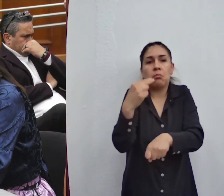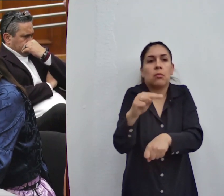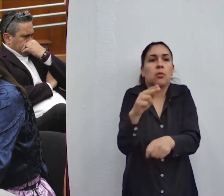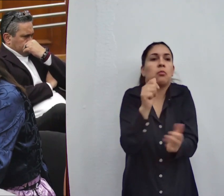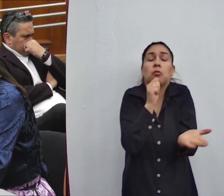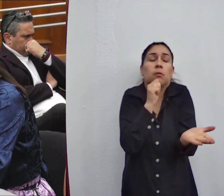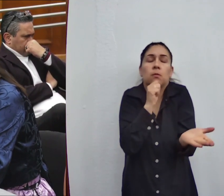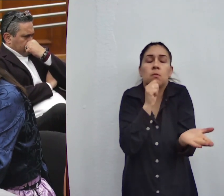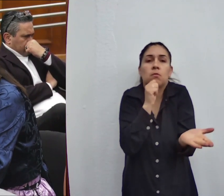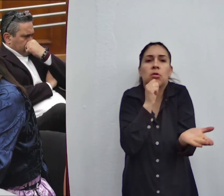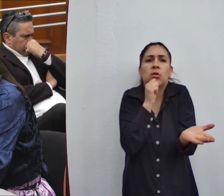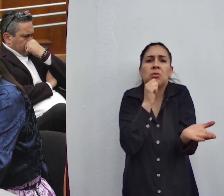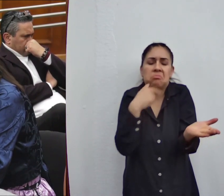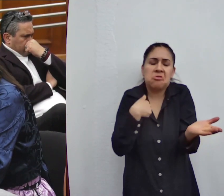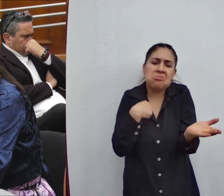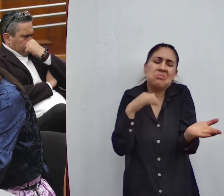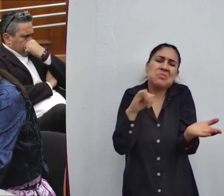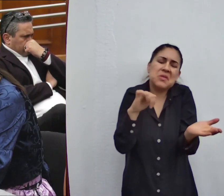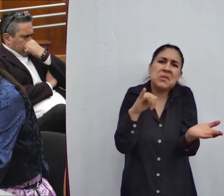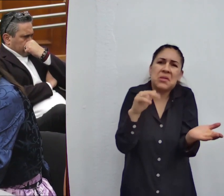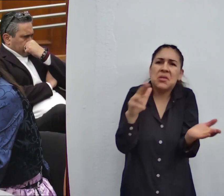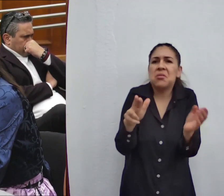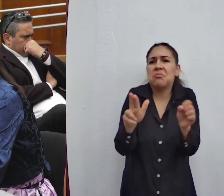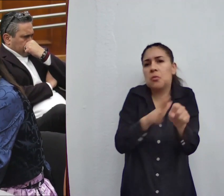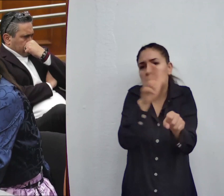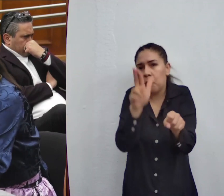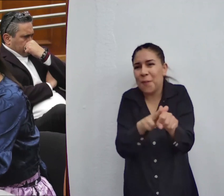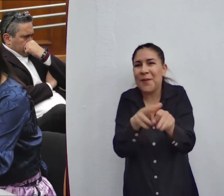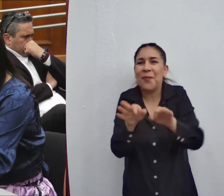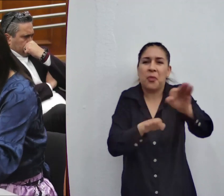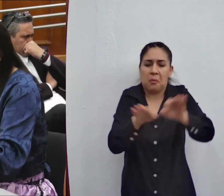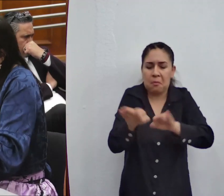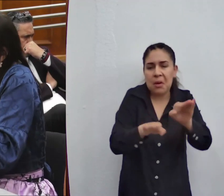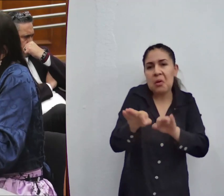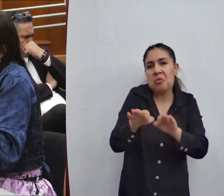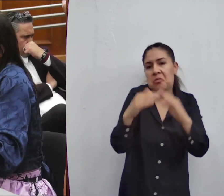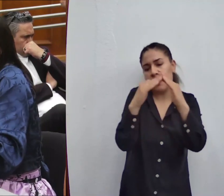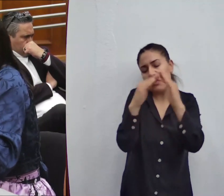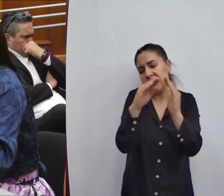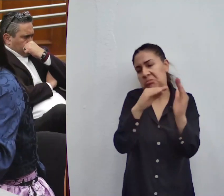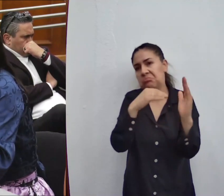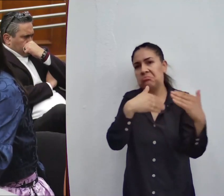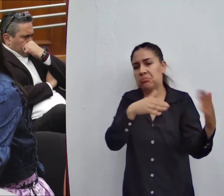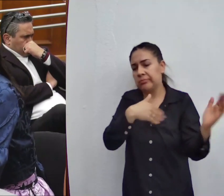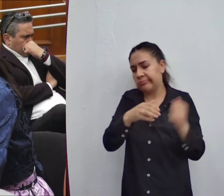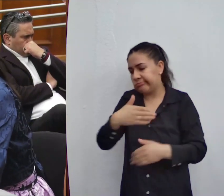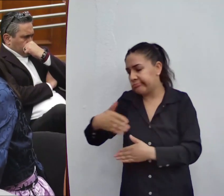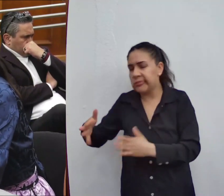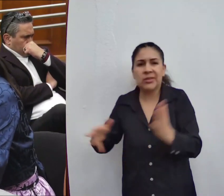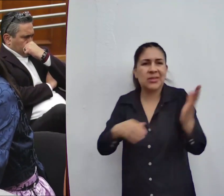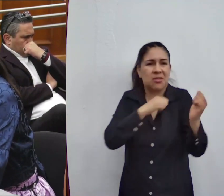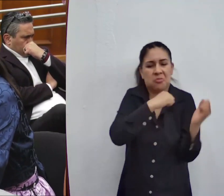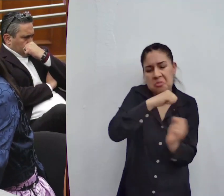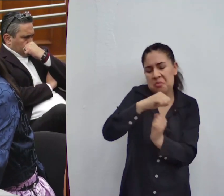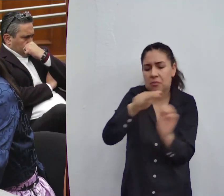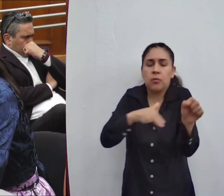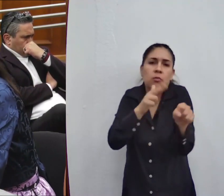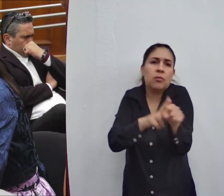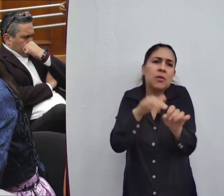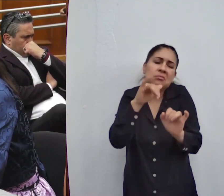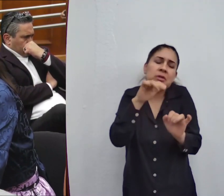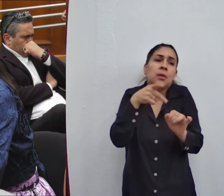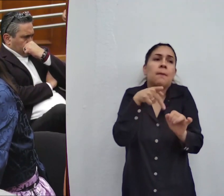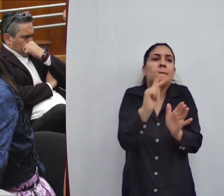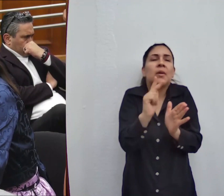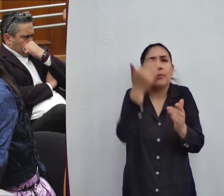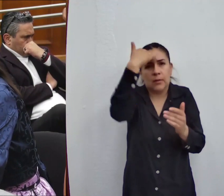realizo mis actividades de manera funcional. En base a eso, de primera mano nosotros tenemos un servicio médico que es el